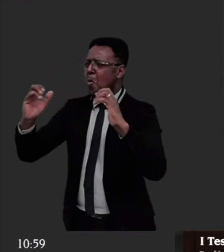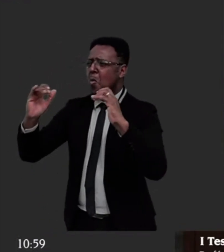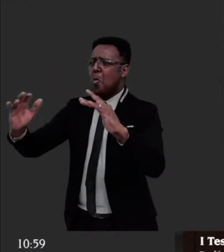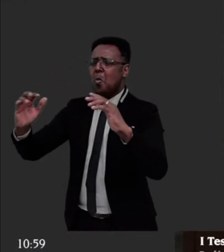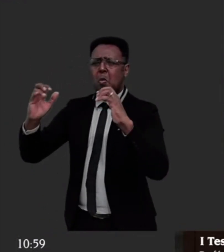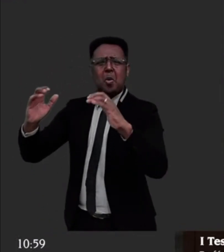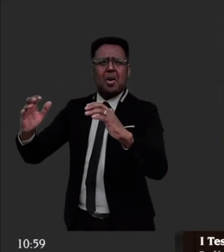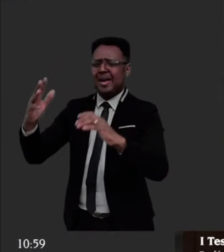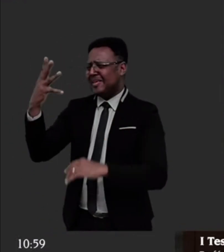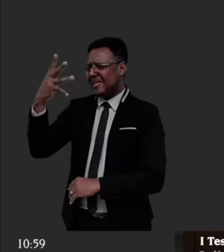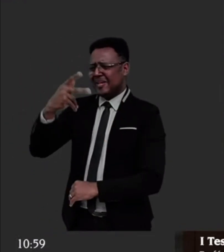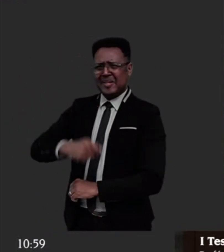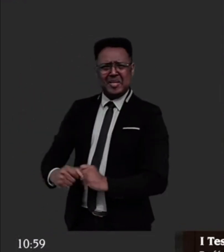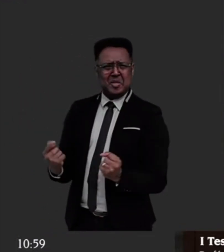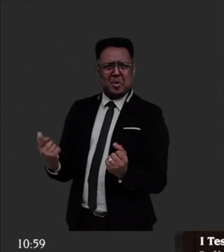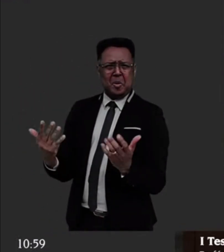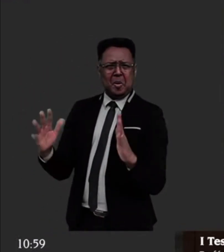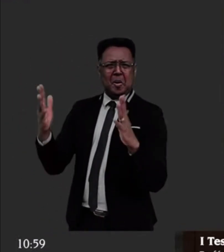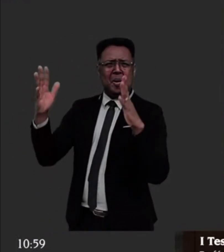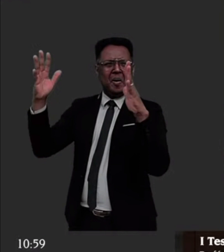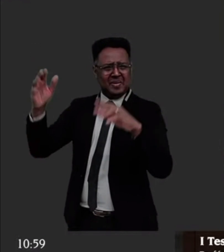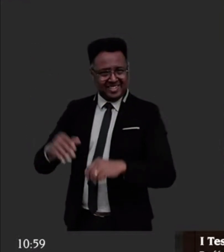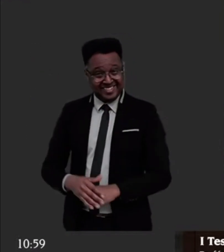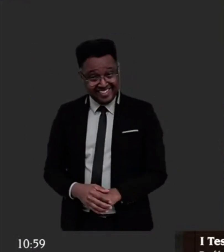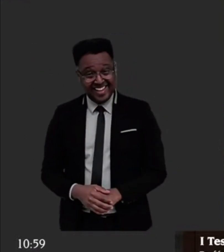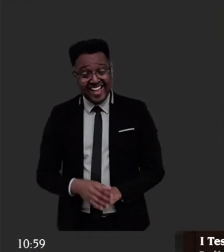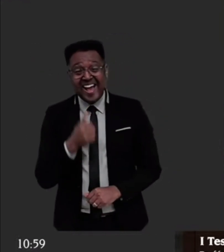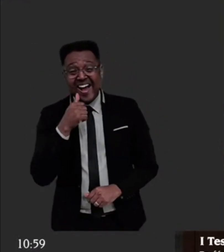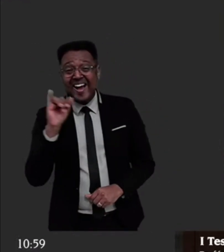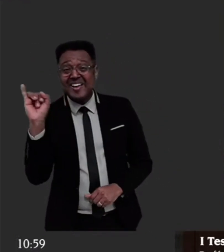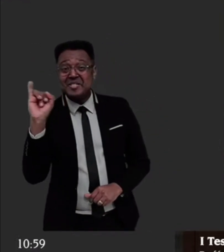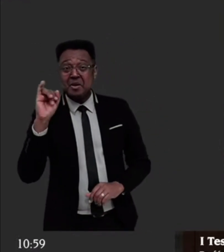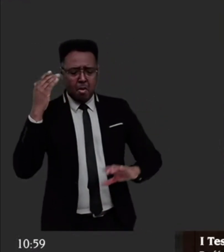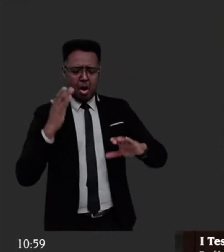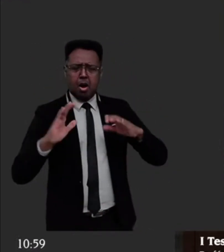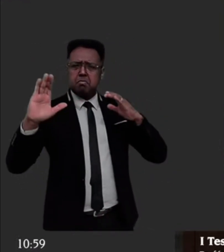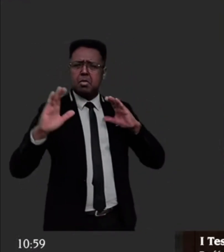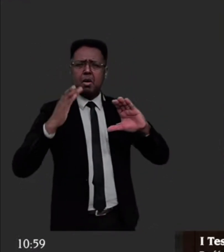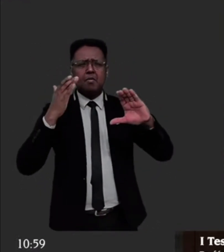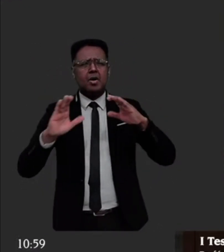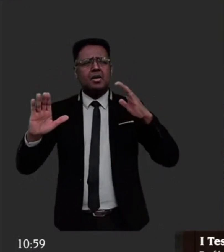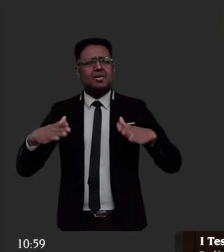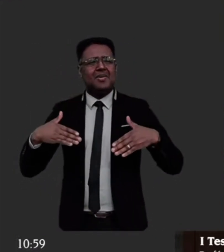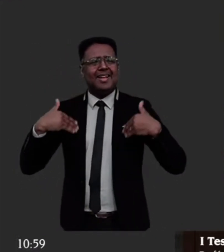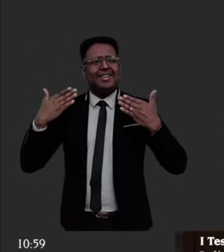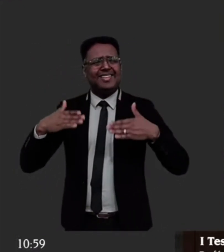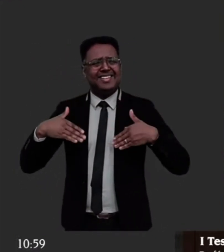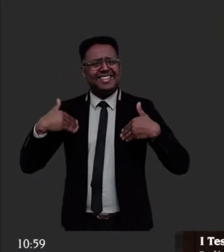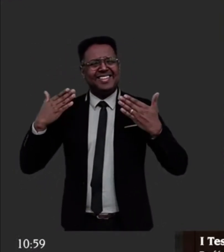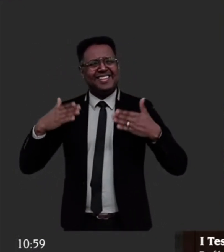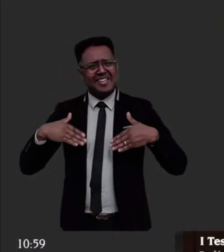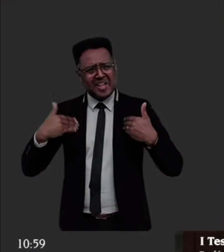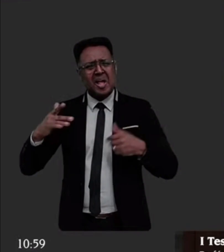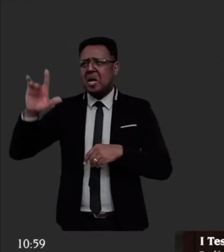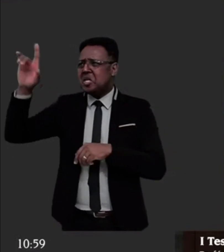todas cantando, as irmãs cantavam hoje esses hinos com tanta alegria, tanta força. As irmãs, olha, Deus que